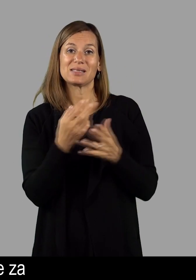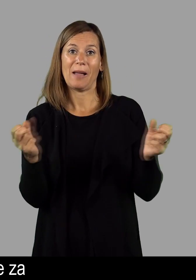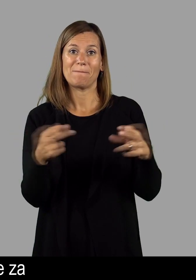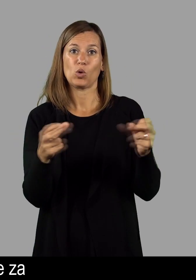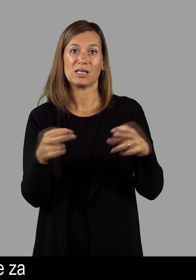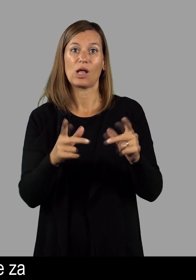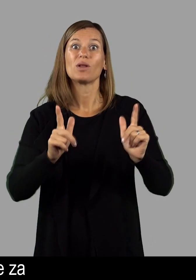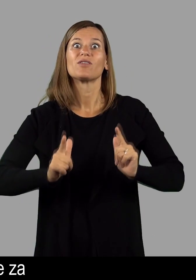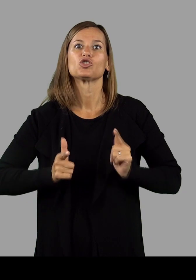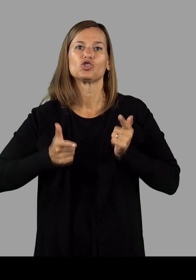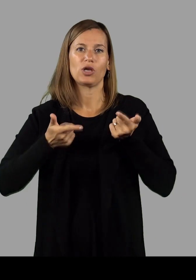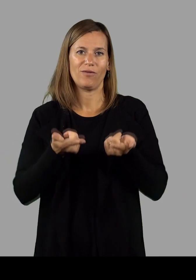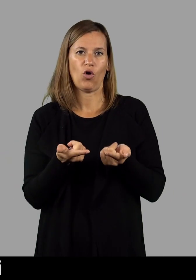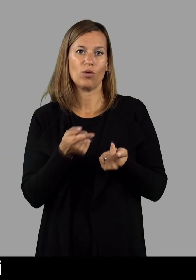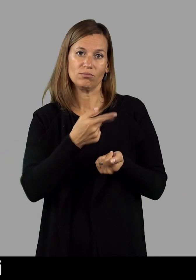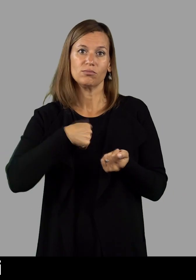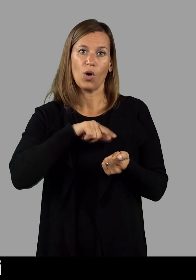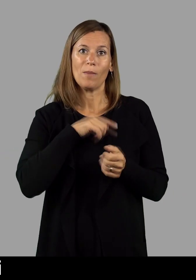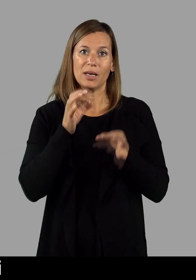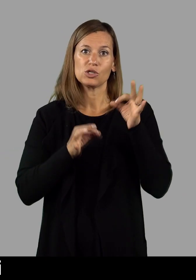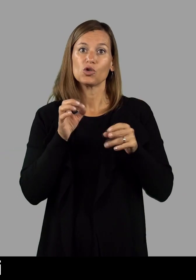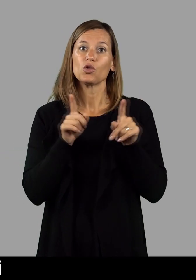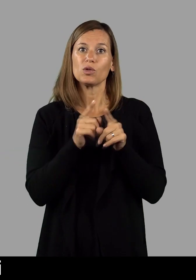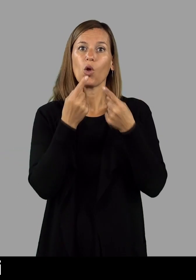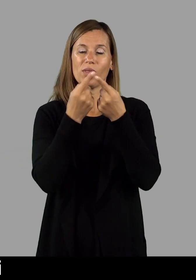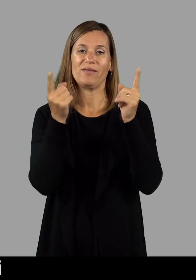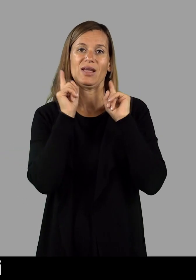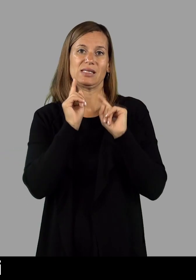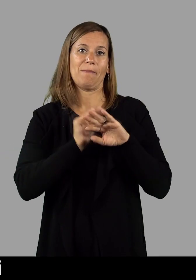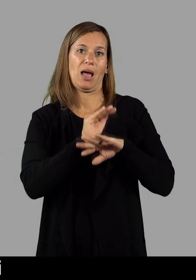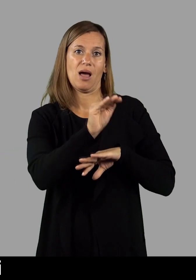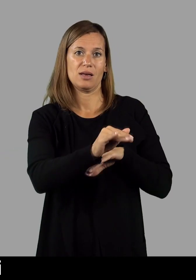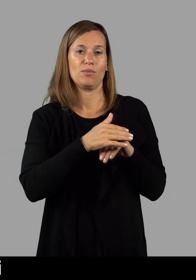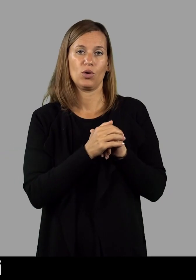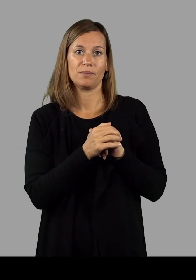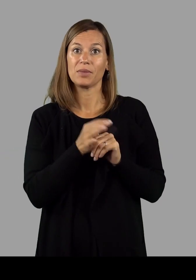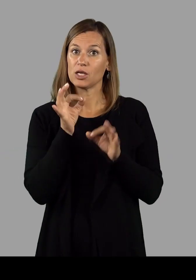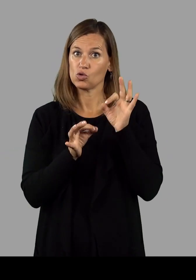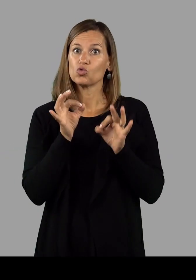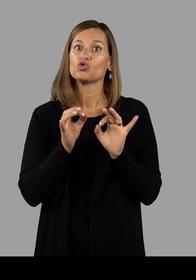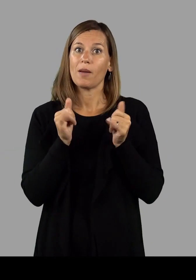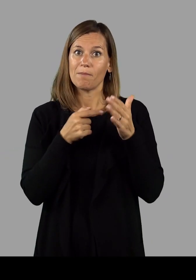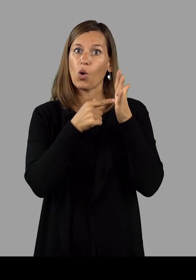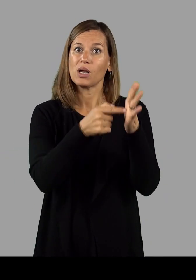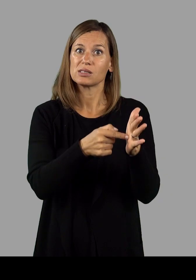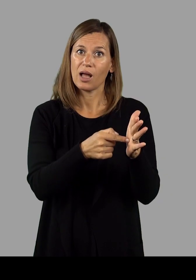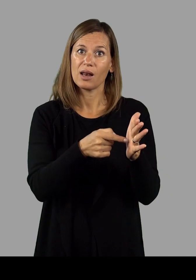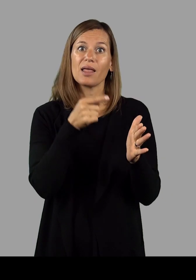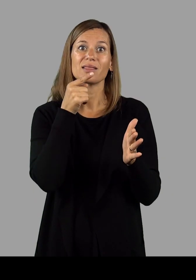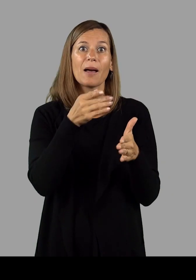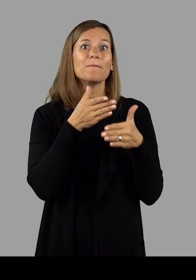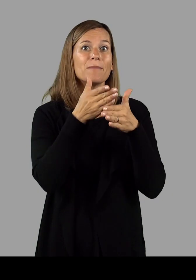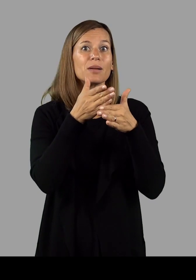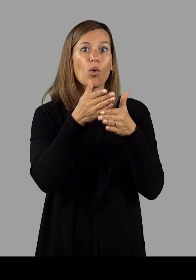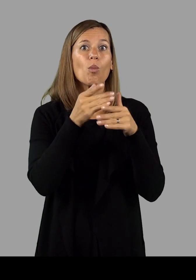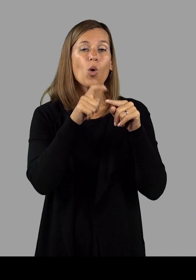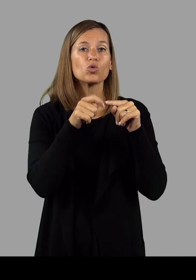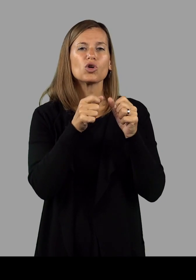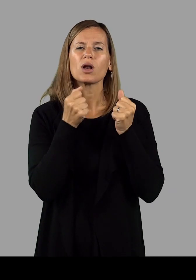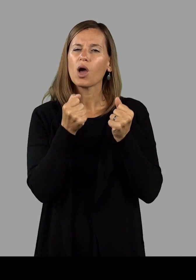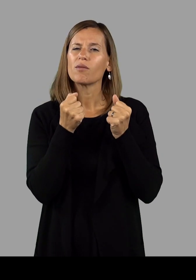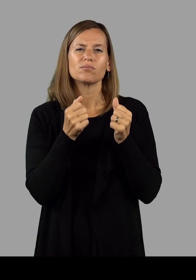za podnaslavljanje v živo, ki smo ga preizkusili tudi na Univerzi v Mariboru. Izkušnje so pokazale, da ta pripomoček